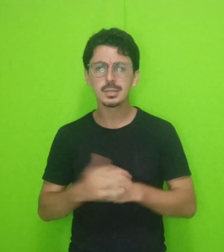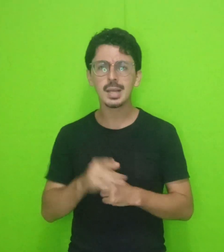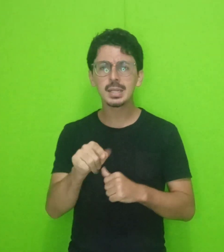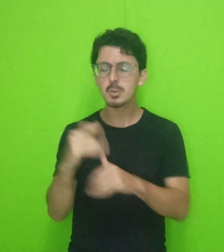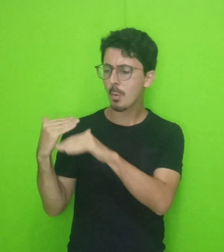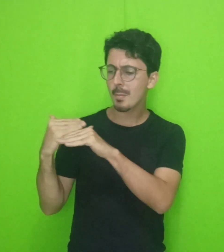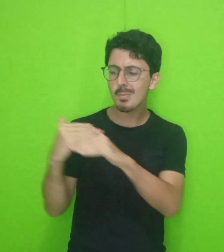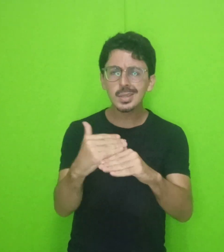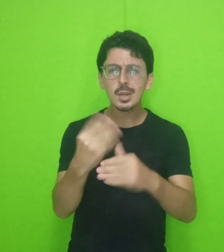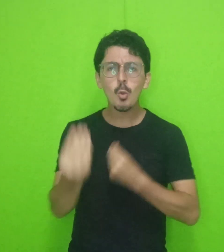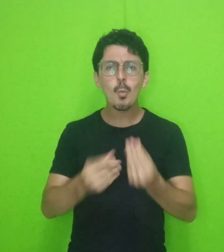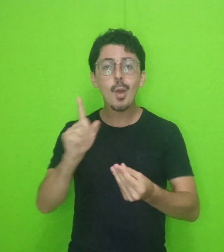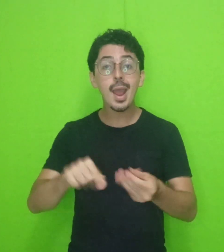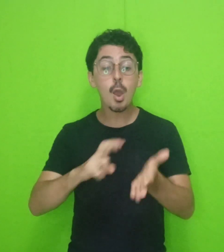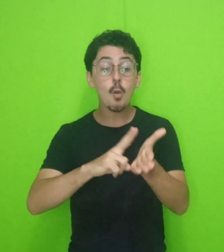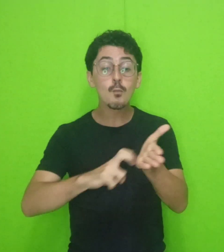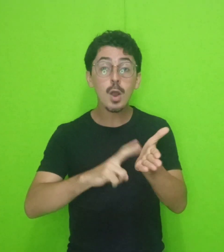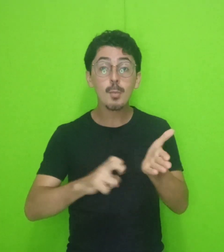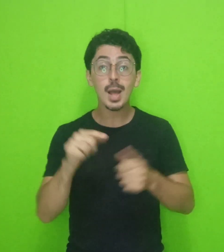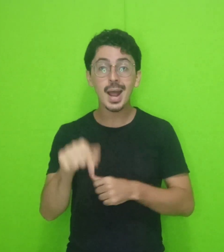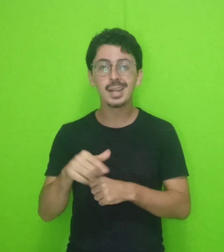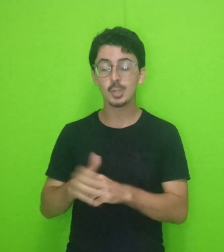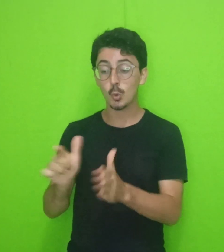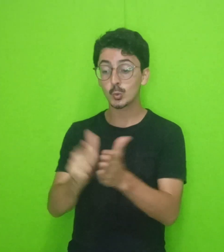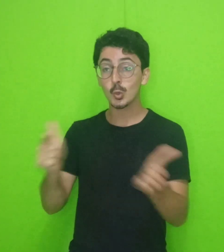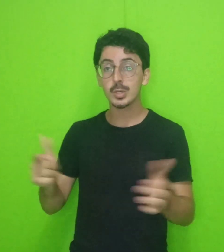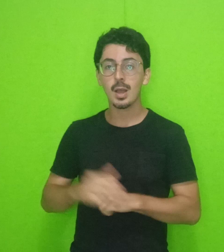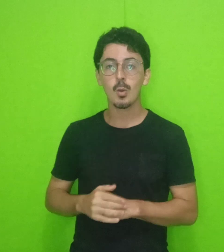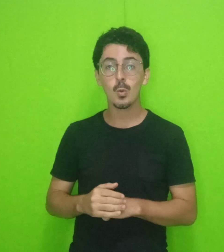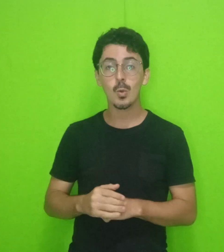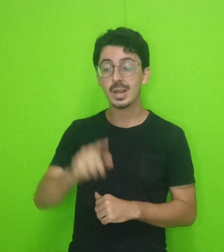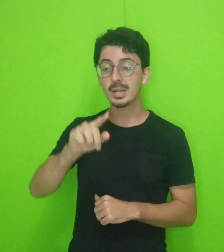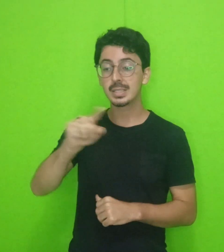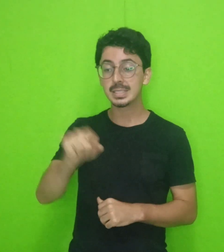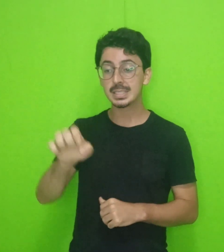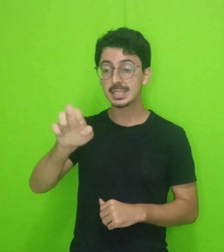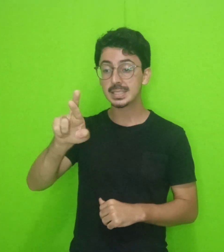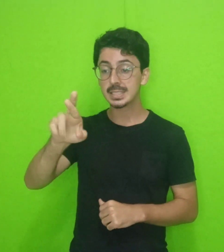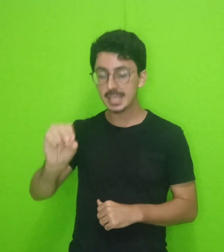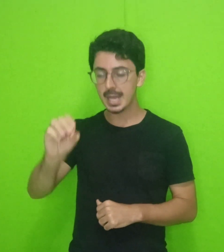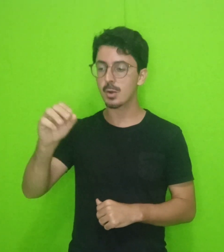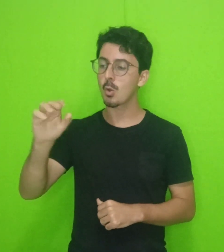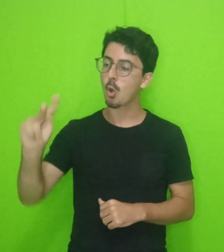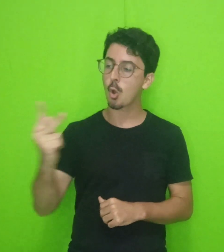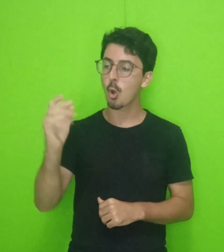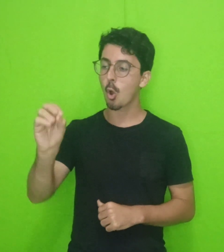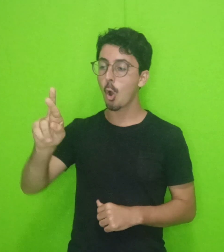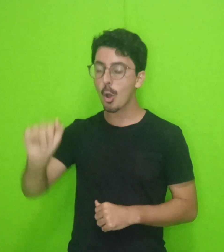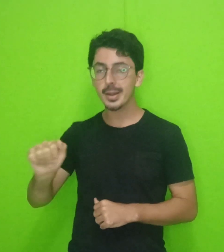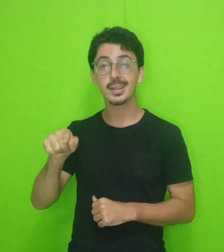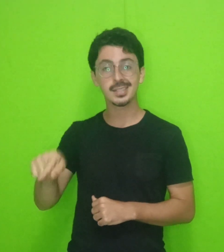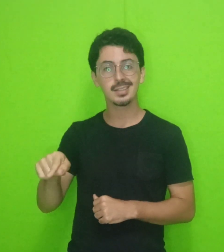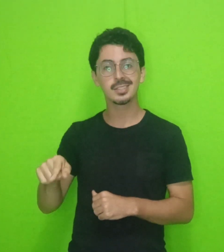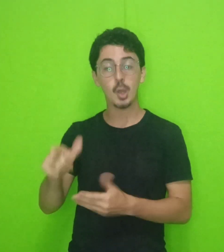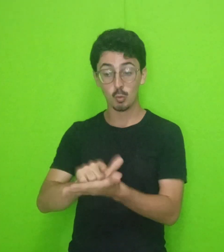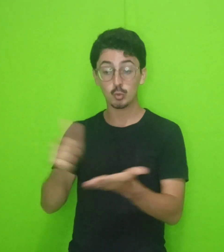de vocabulário do jornal Zero Hora, que era outro jornal de grande circulação e tiragem